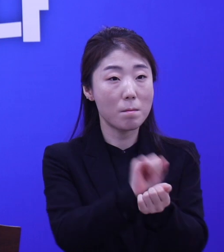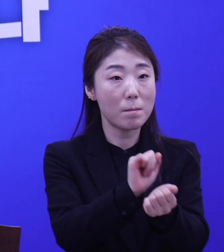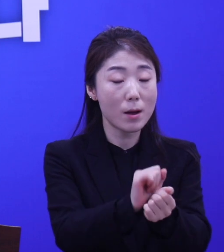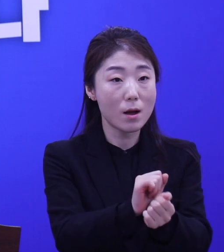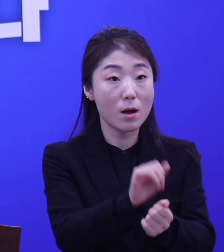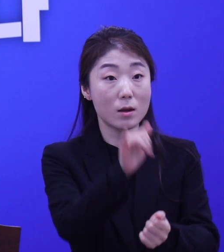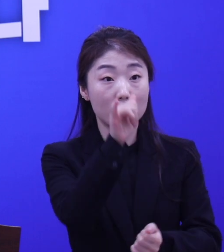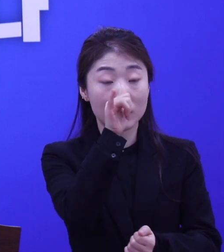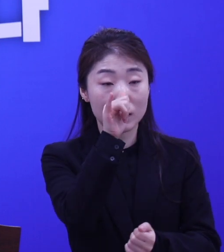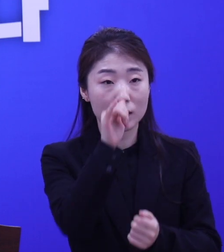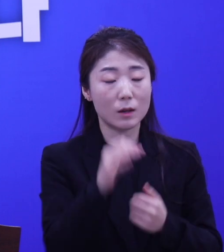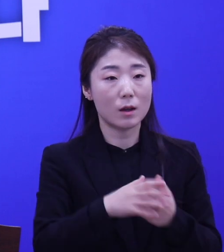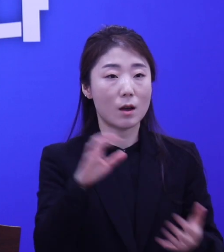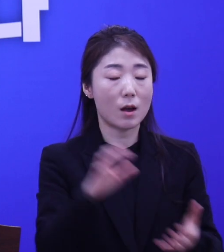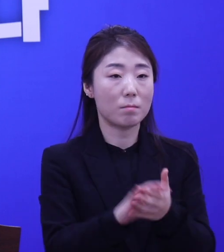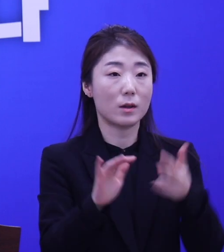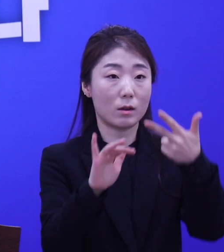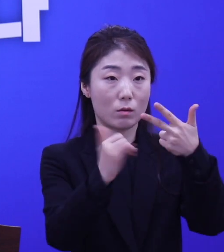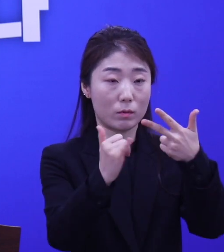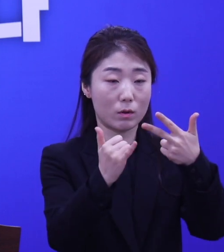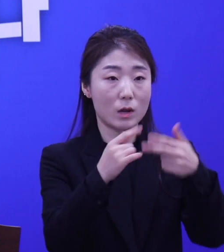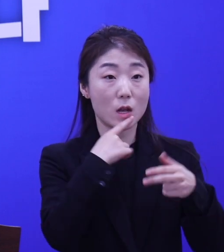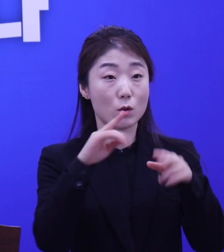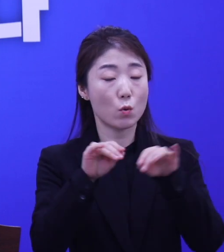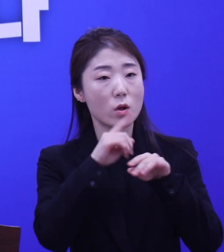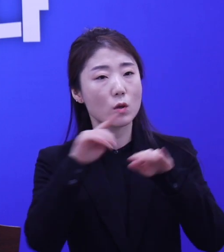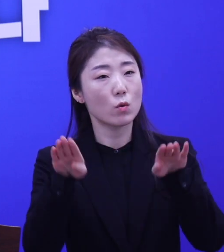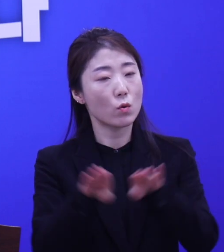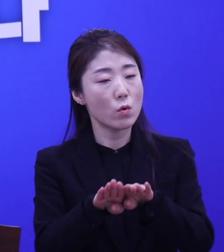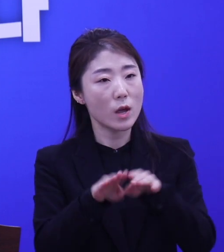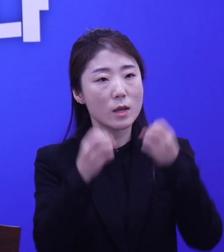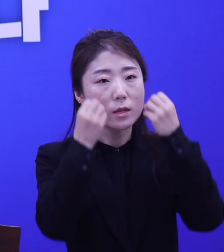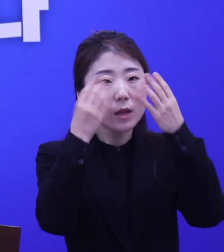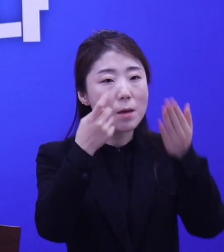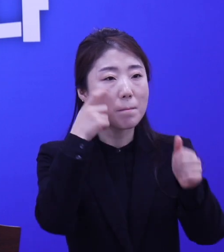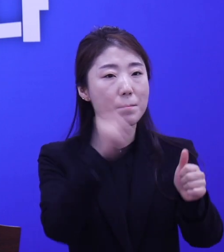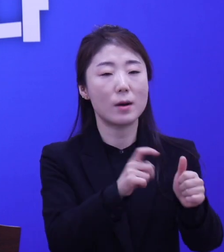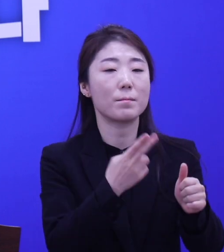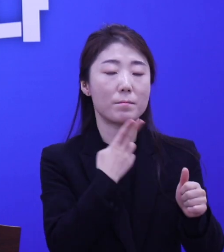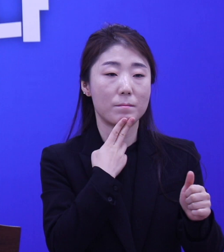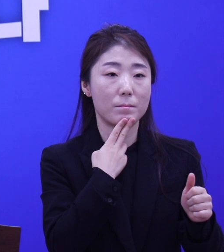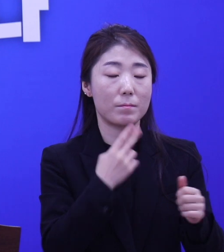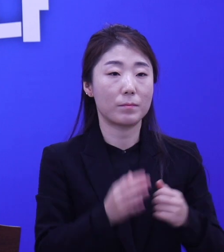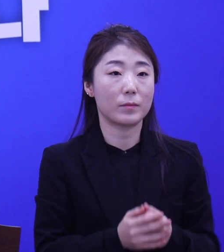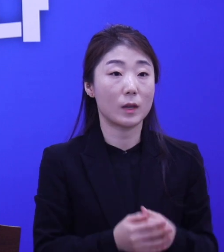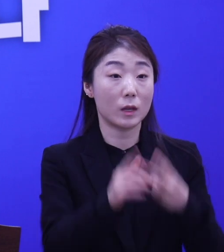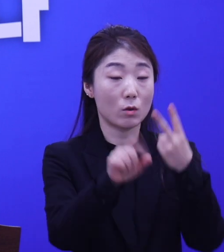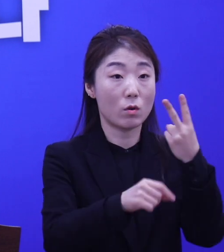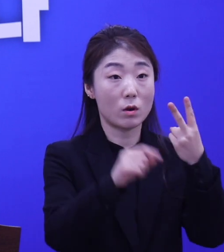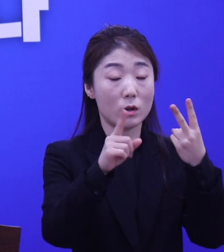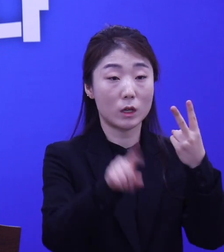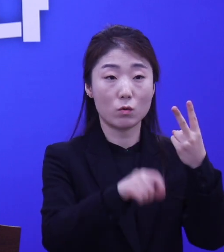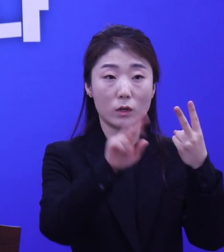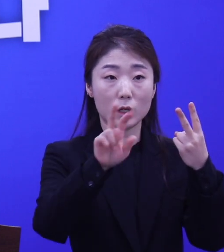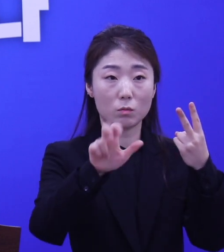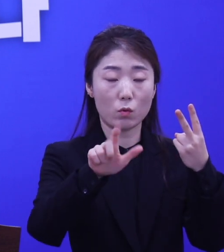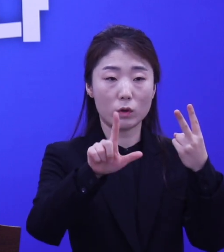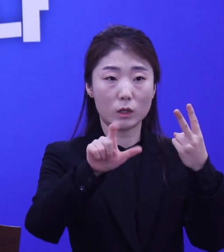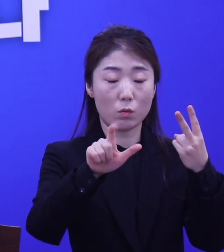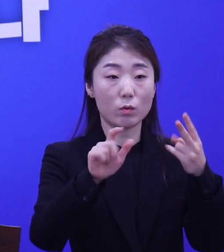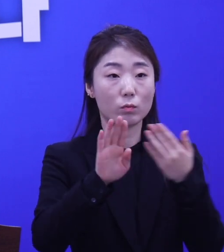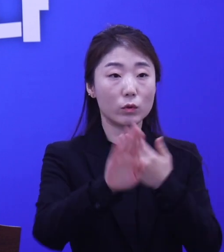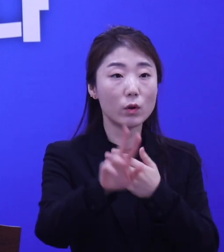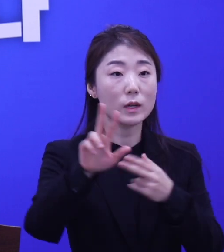총 7명입니다. 주말 동안 새로운 확진자는 없었습니다. 2월 15일부터